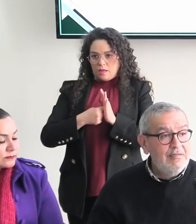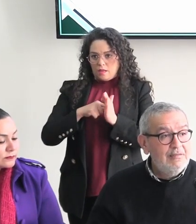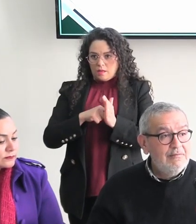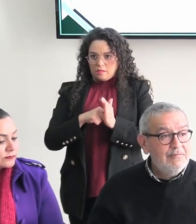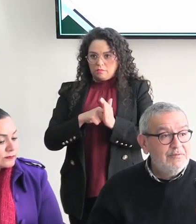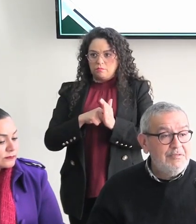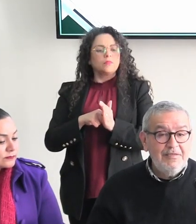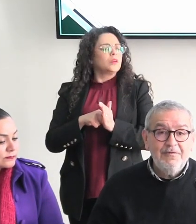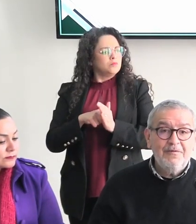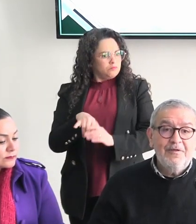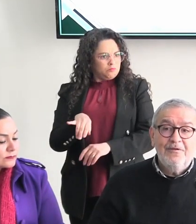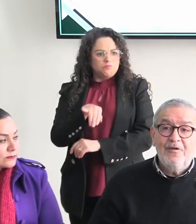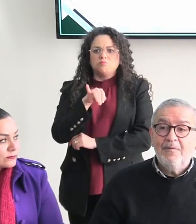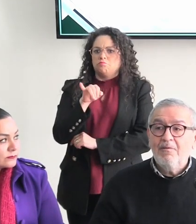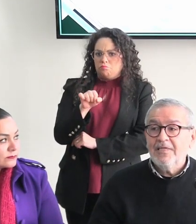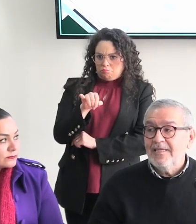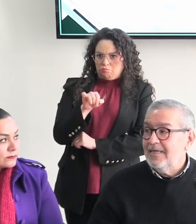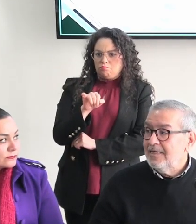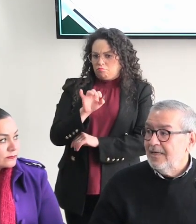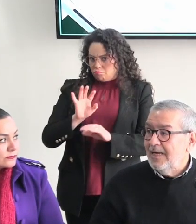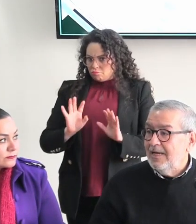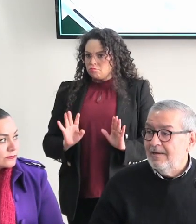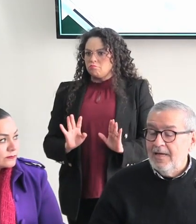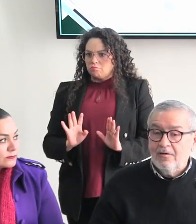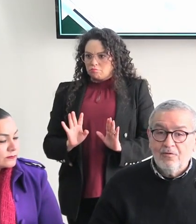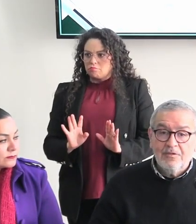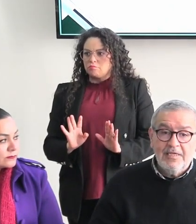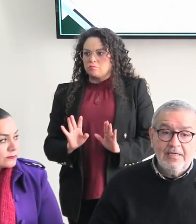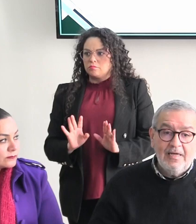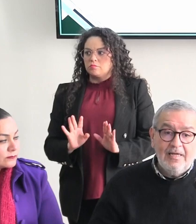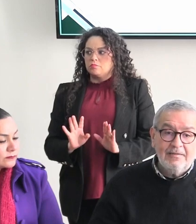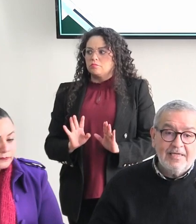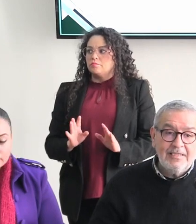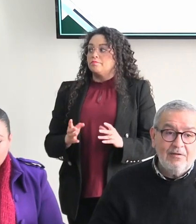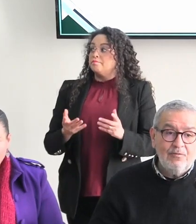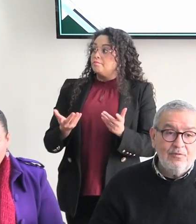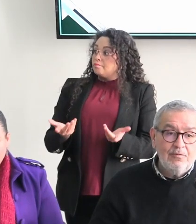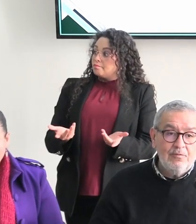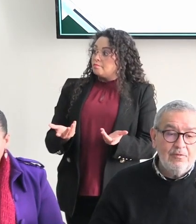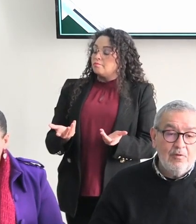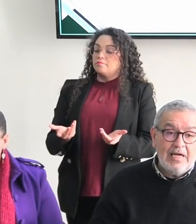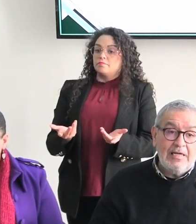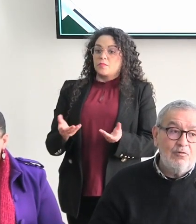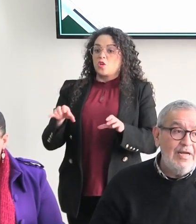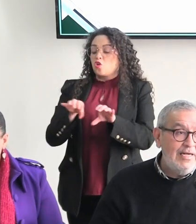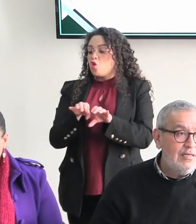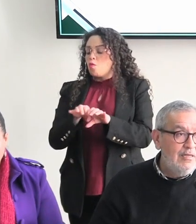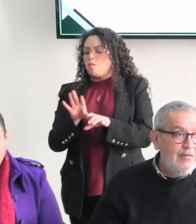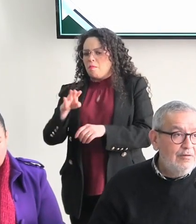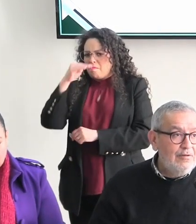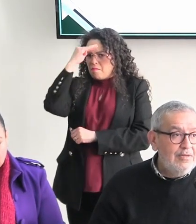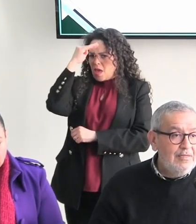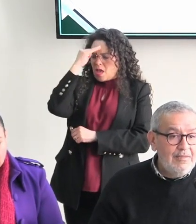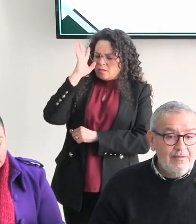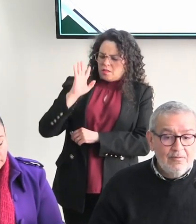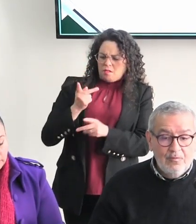duda, si digo, no le vamos a dar a conocer, a trazar o a calcular